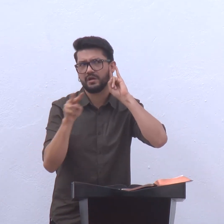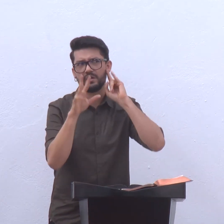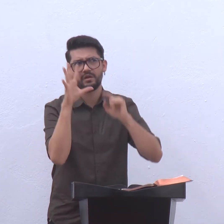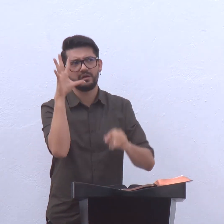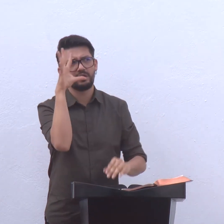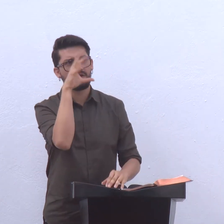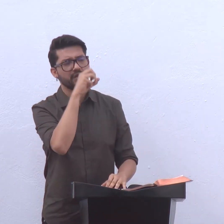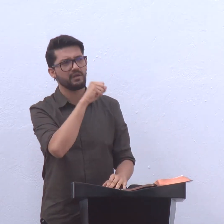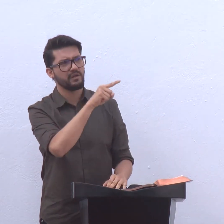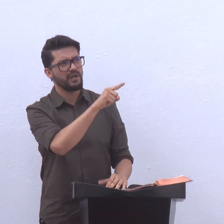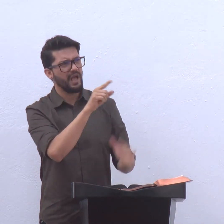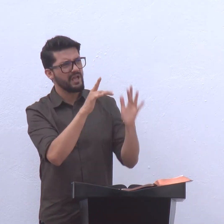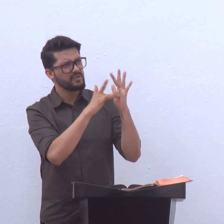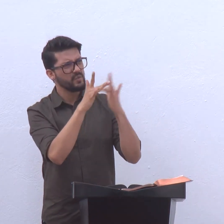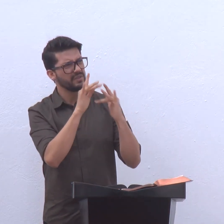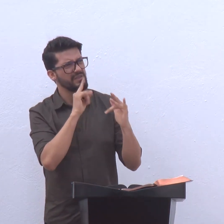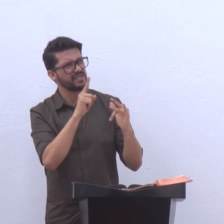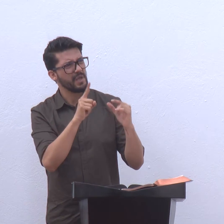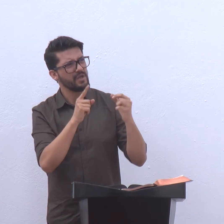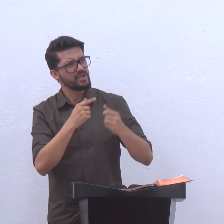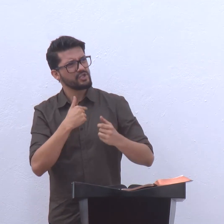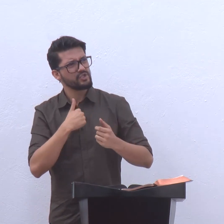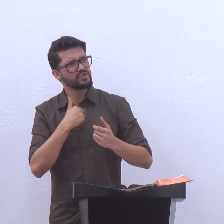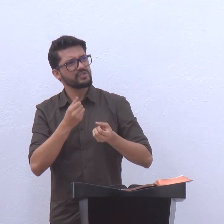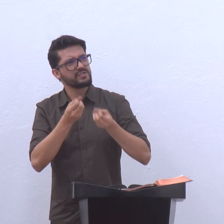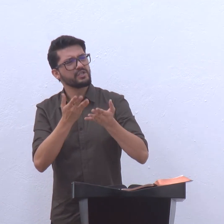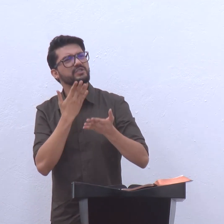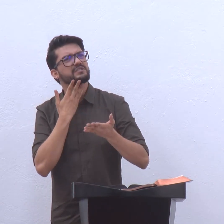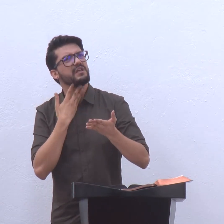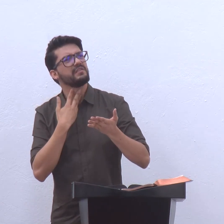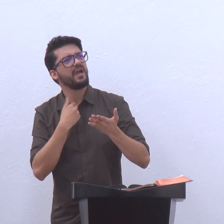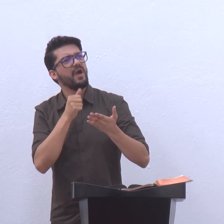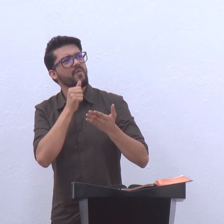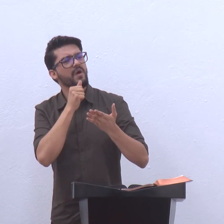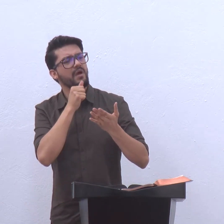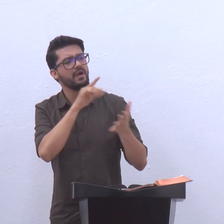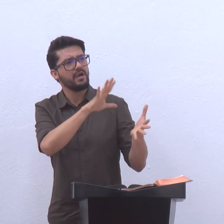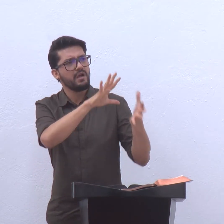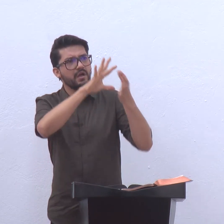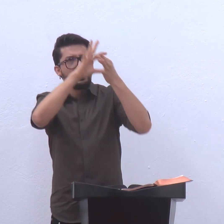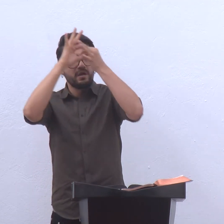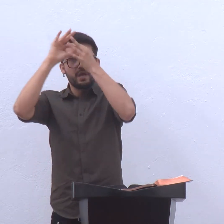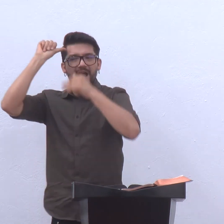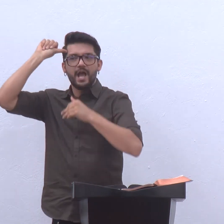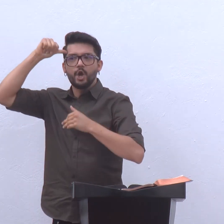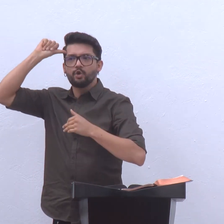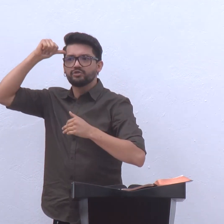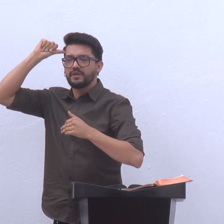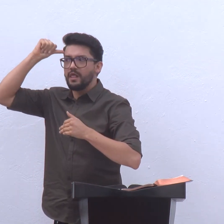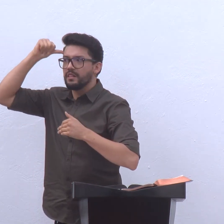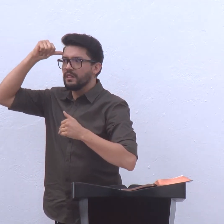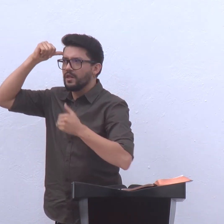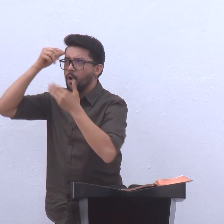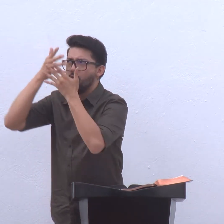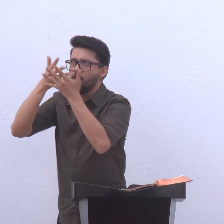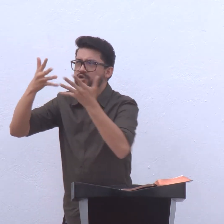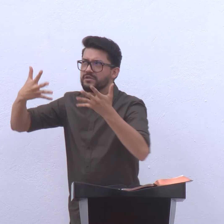Cuando los judíos escuchan esta palabra, que Él es la fuente de agua viva, que el que tenga